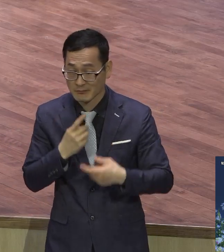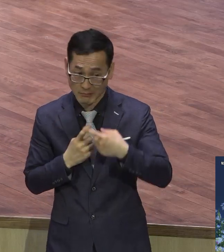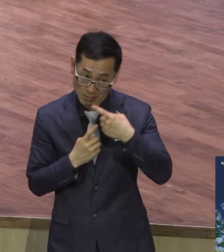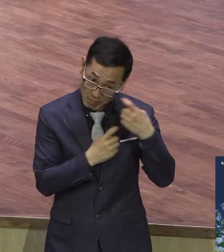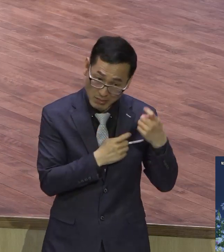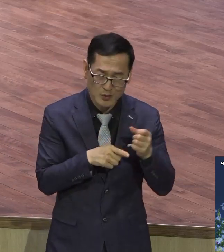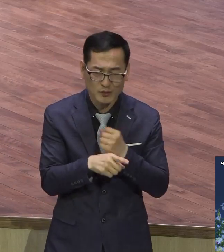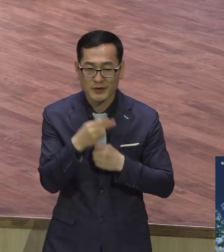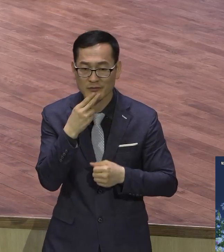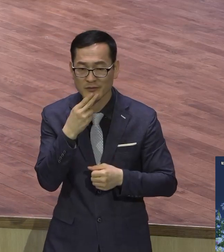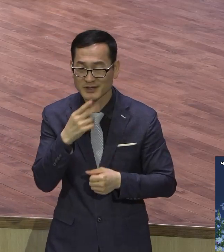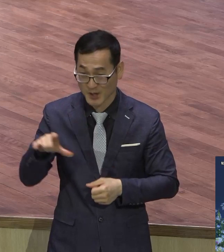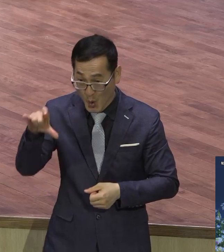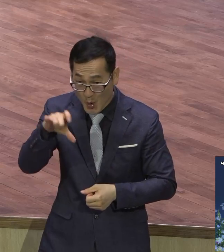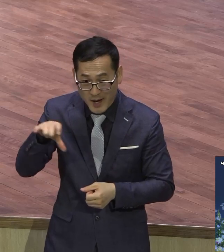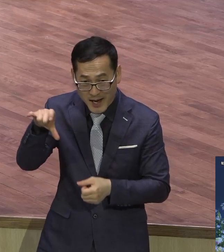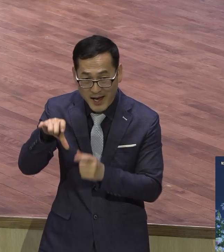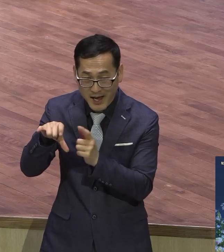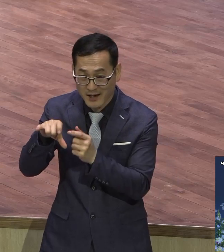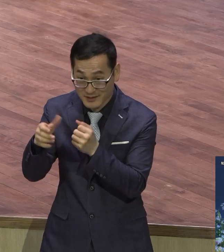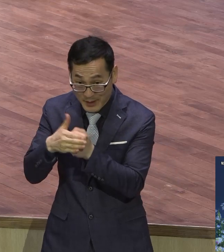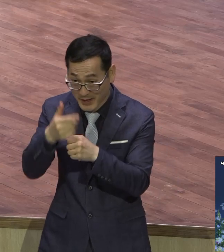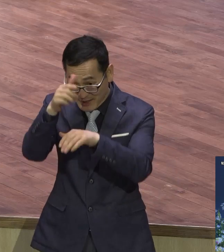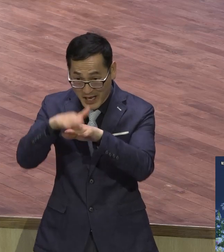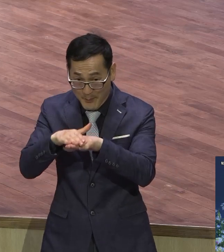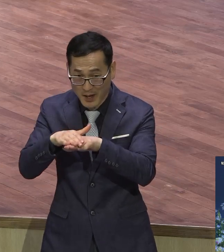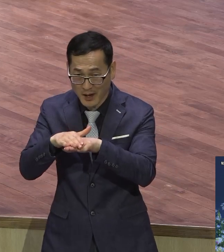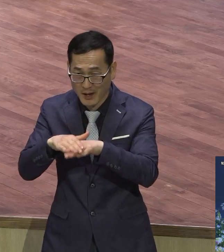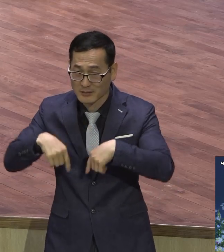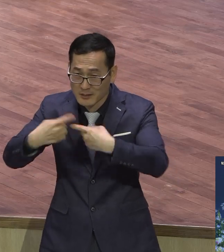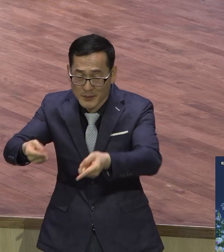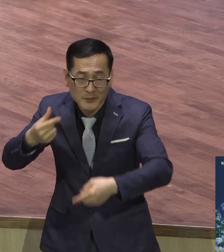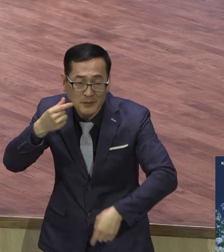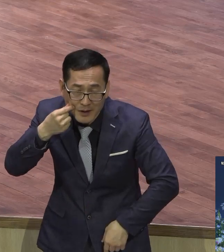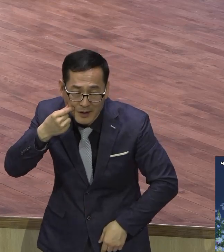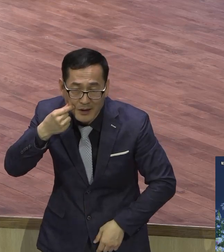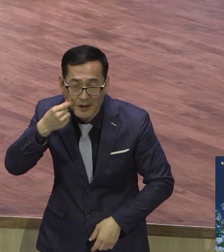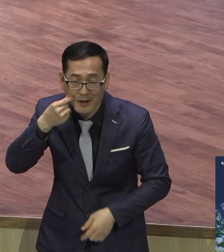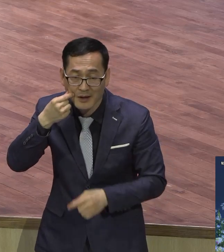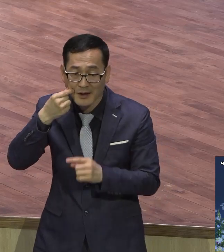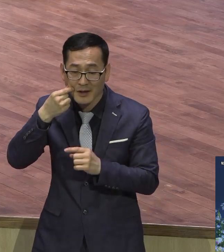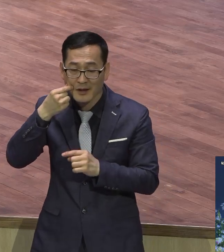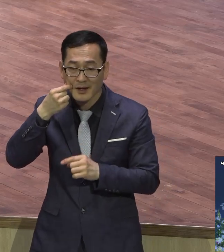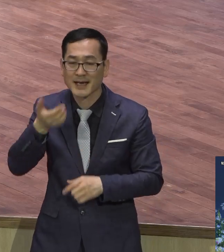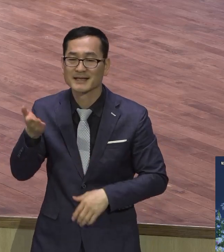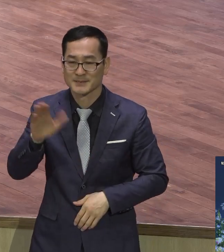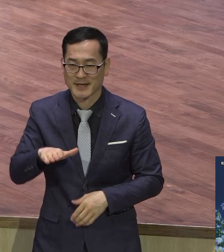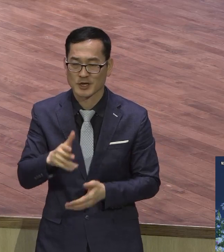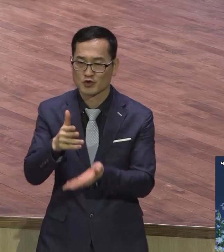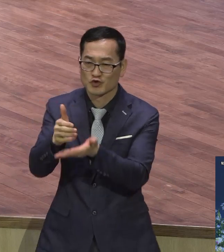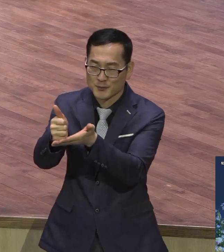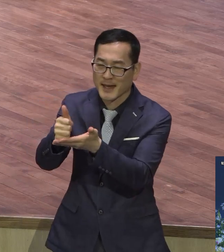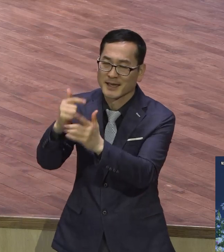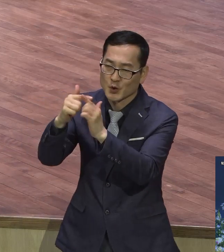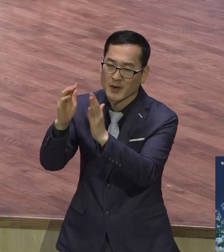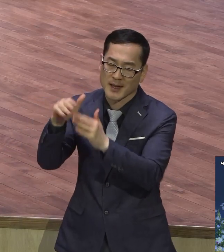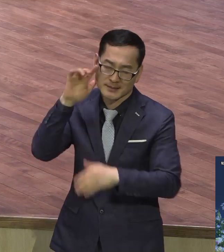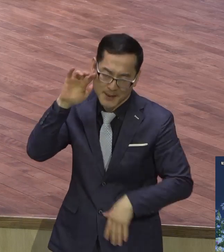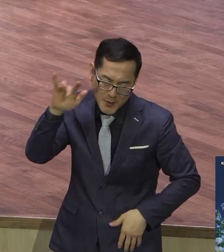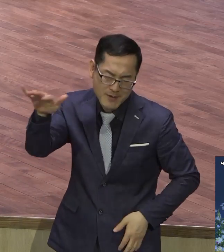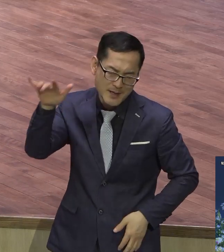코로나19로 인해서 현장 예배를 들지 못하는 상황 가운데서도 널 모여 주의전을 사모하지요.